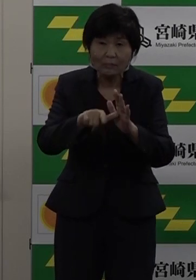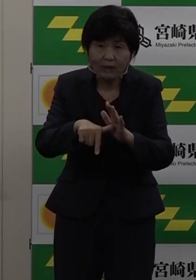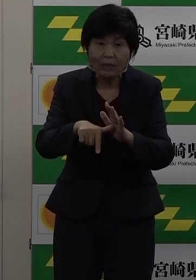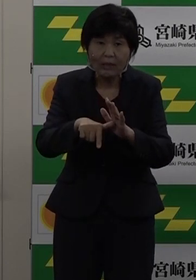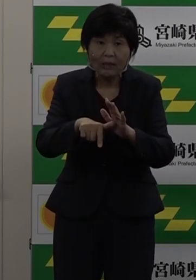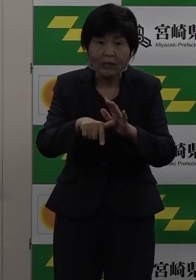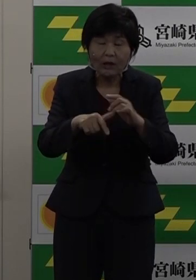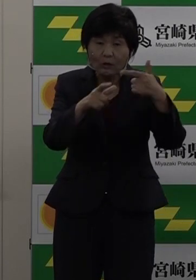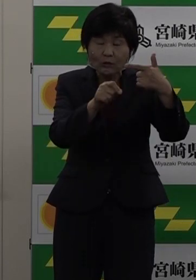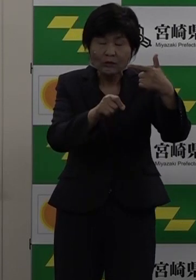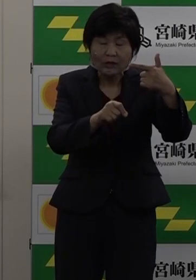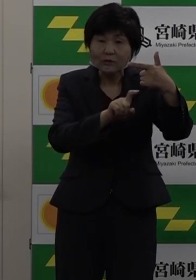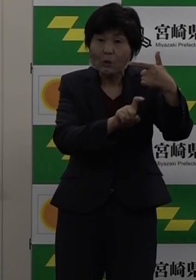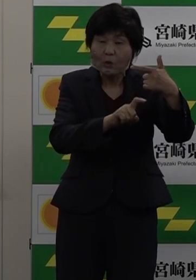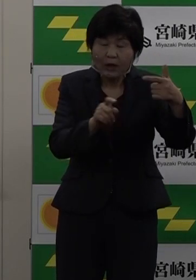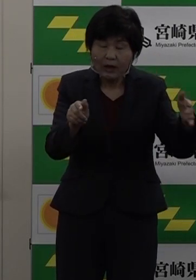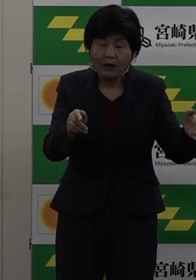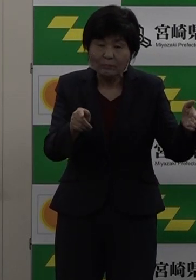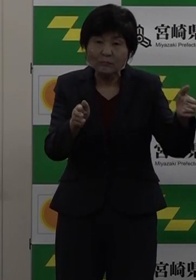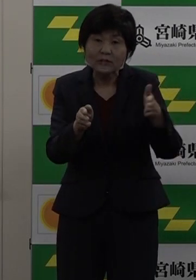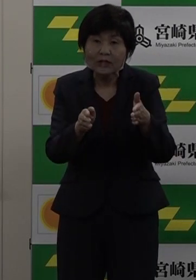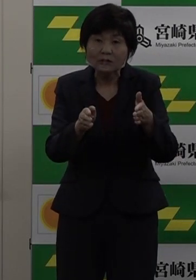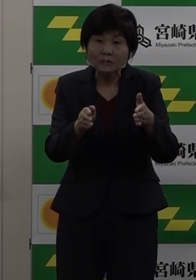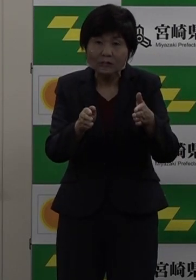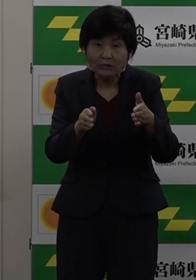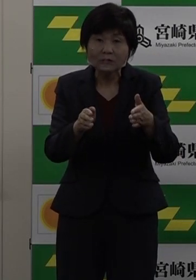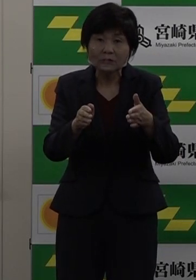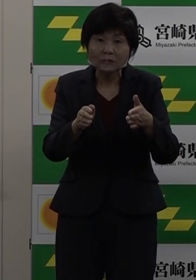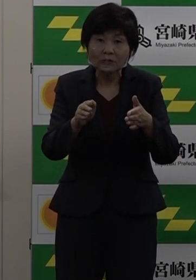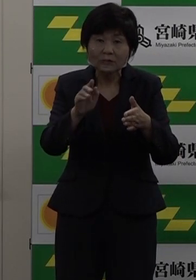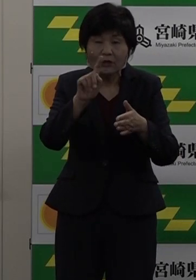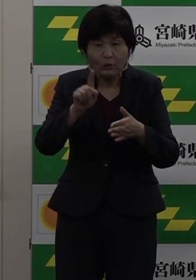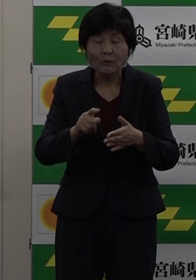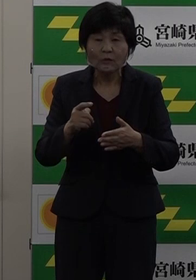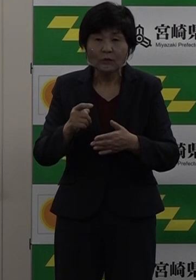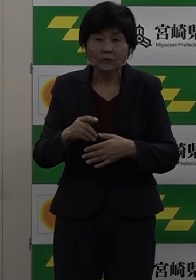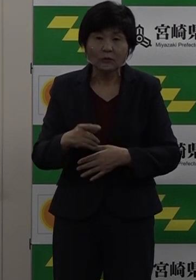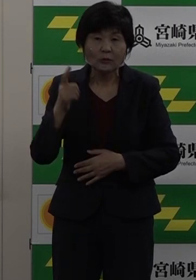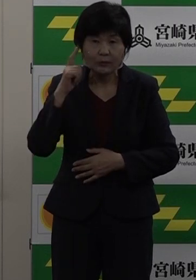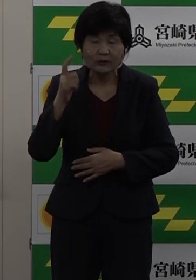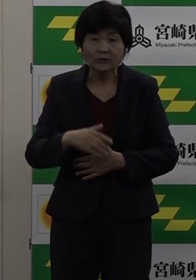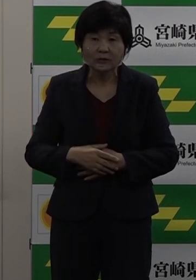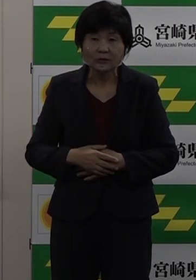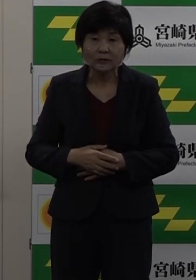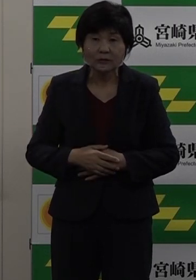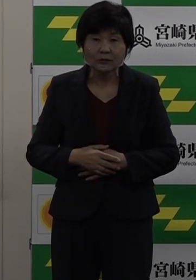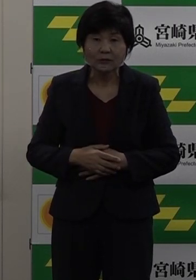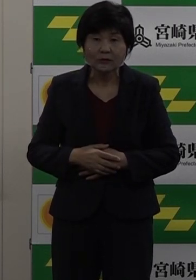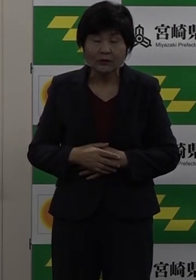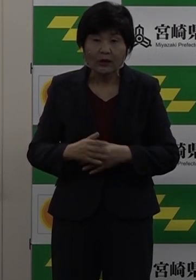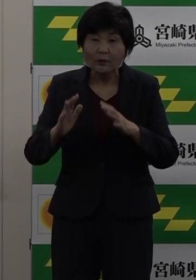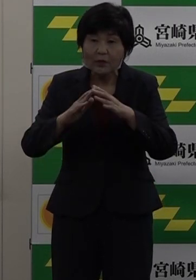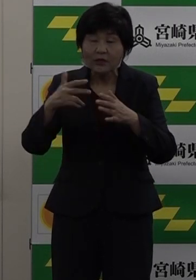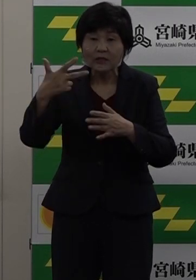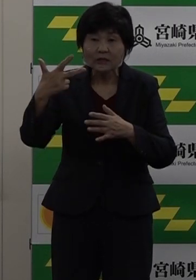市に、この時短要請をお願いしてその時の感染者の、下落の状況と比べ